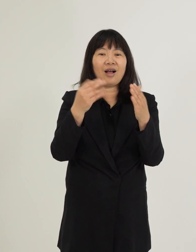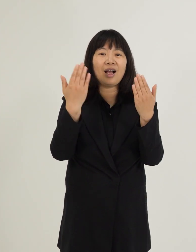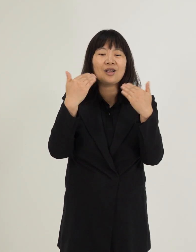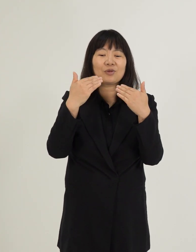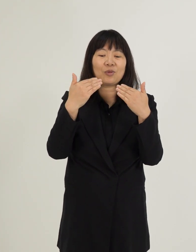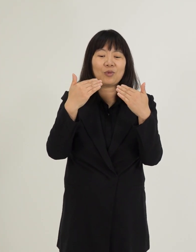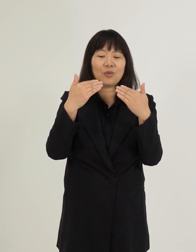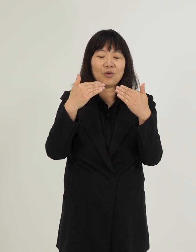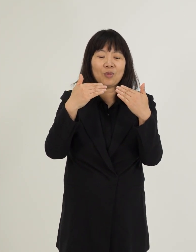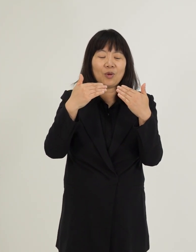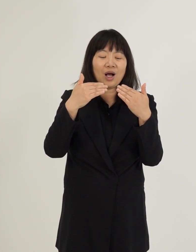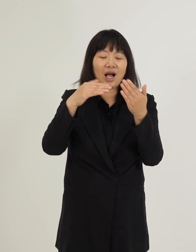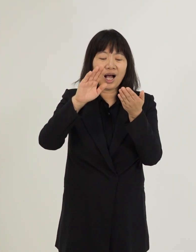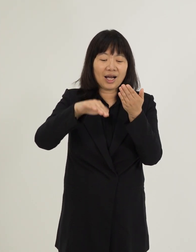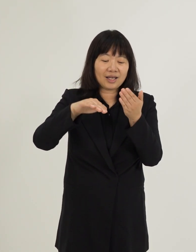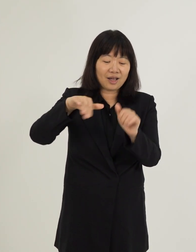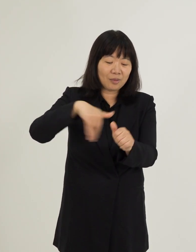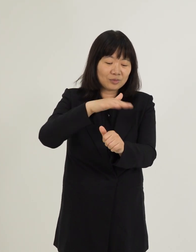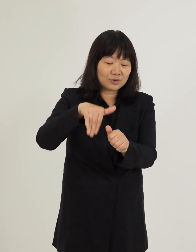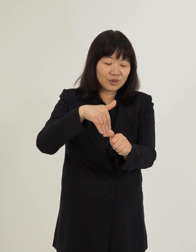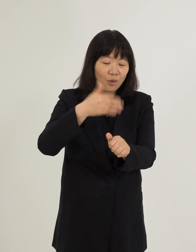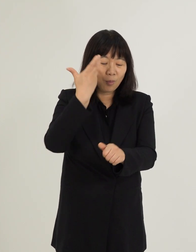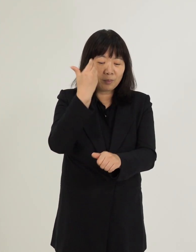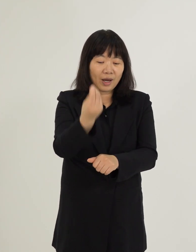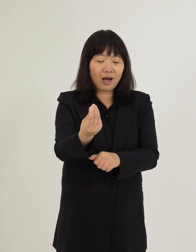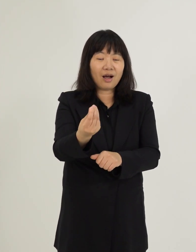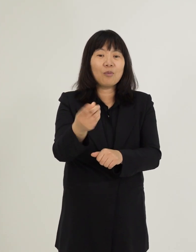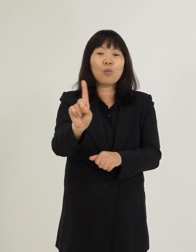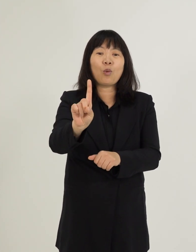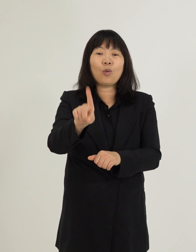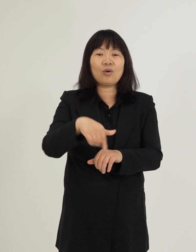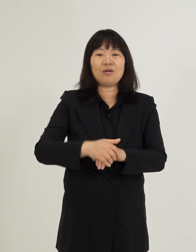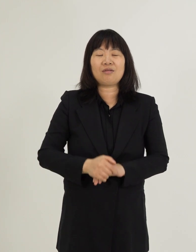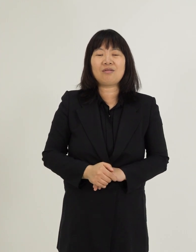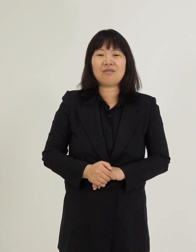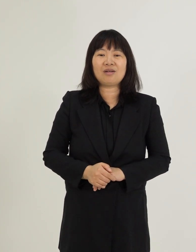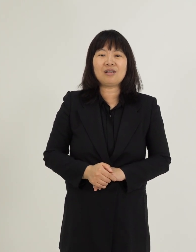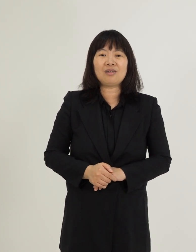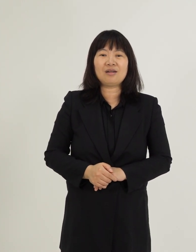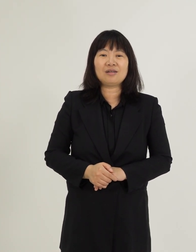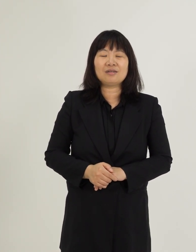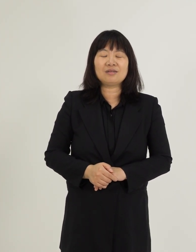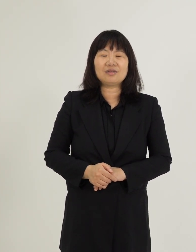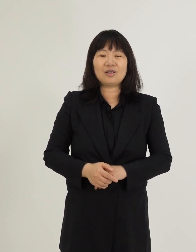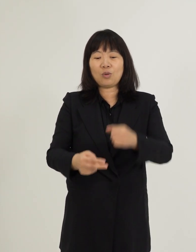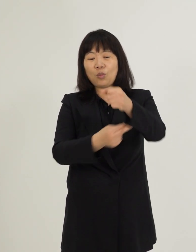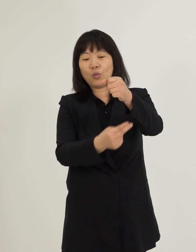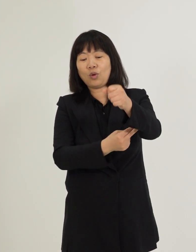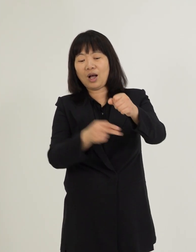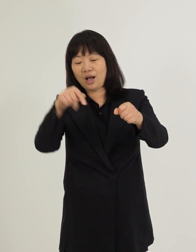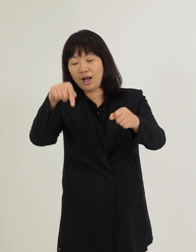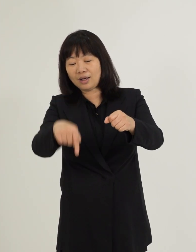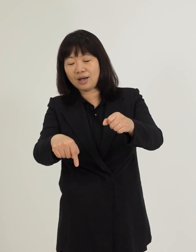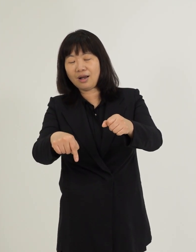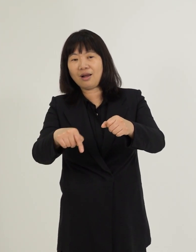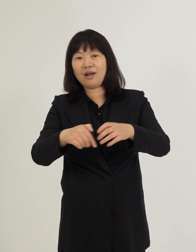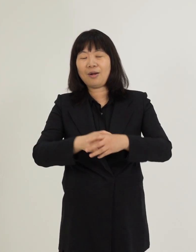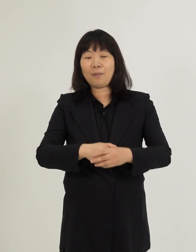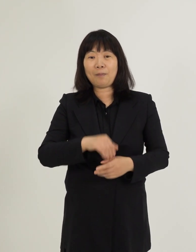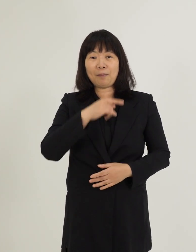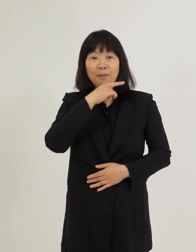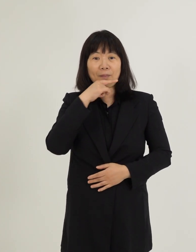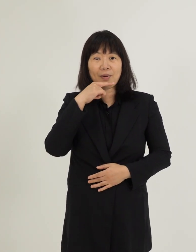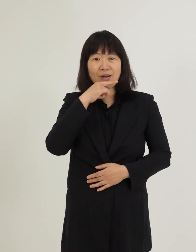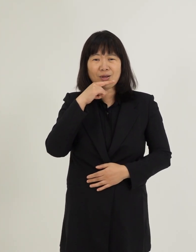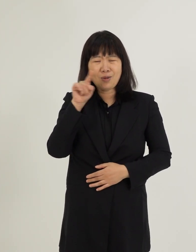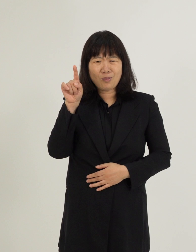건물 밑에 이런 풍경이 펼쳐져 있습니다. 바로 고가 밑이에요. 빨간 지점이